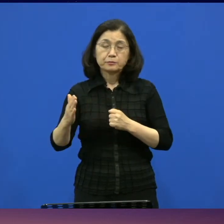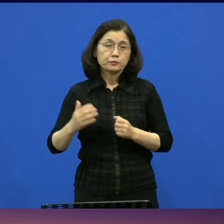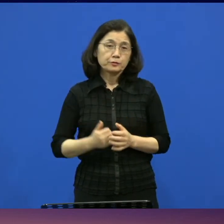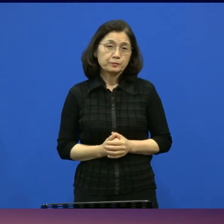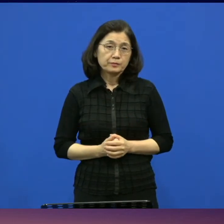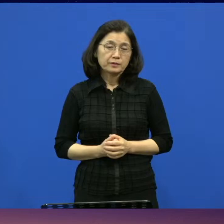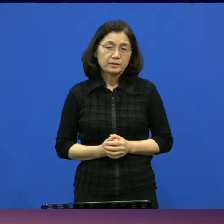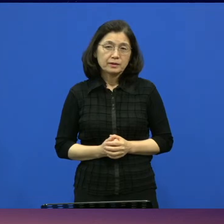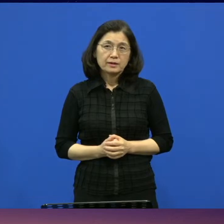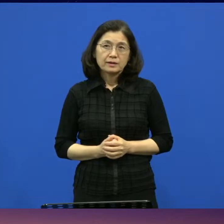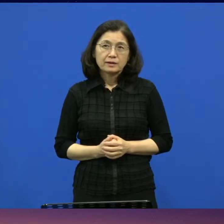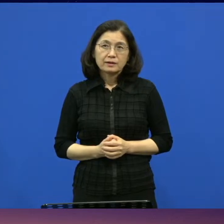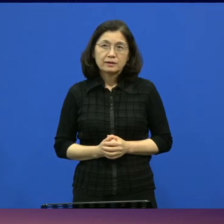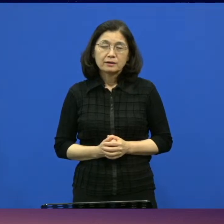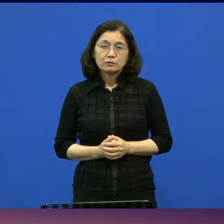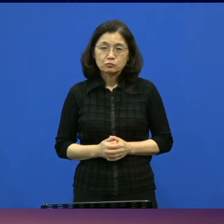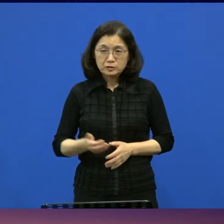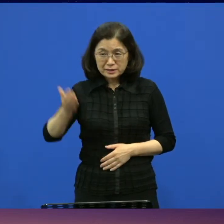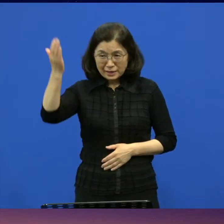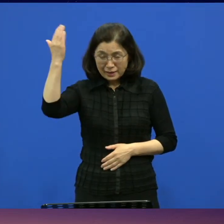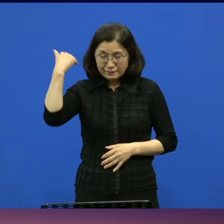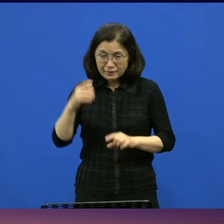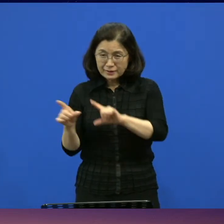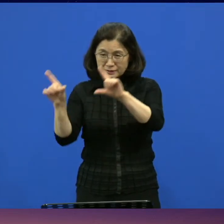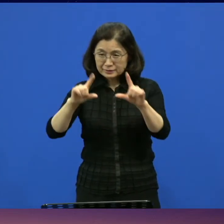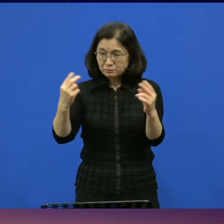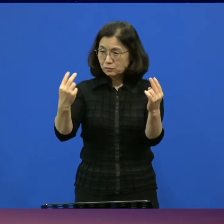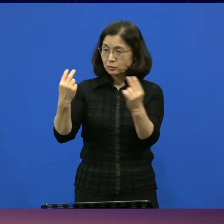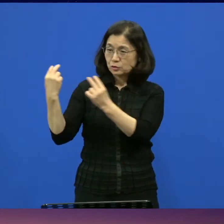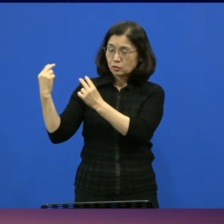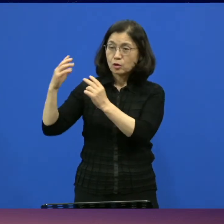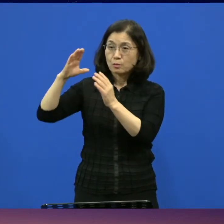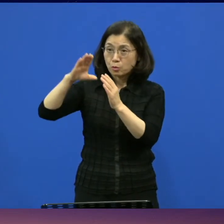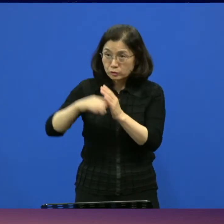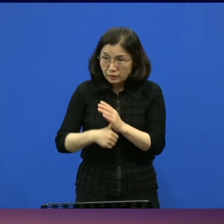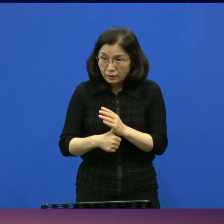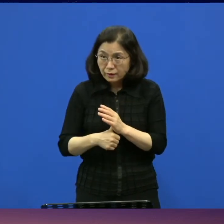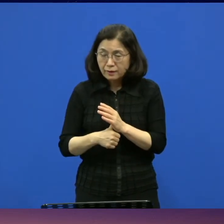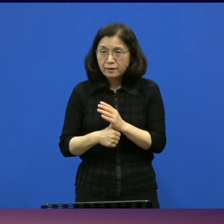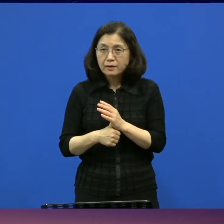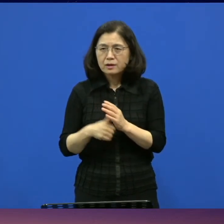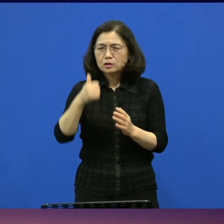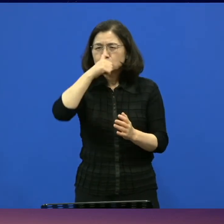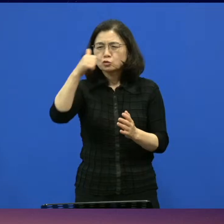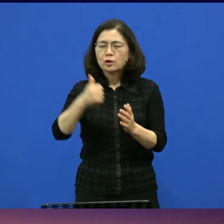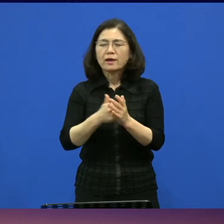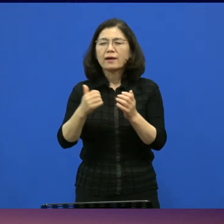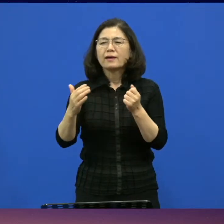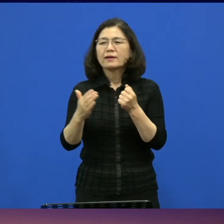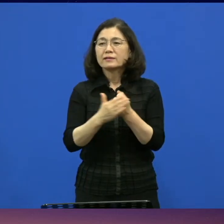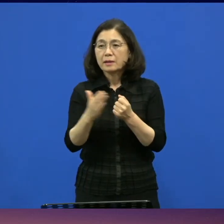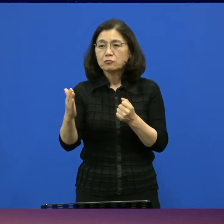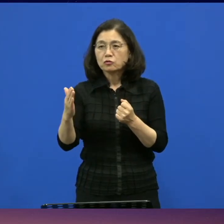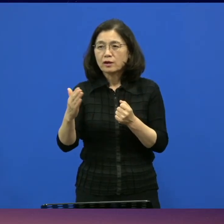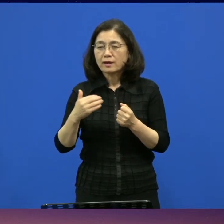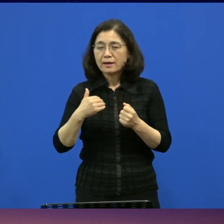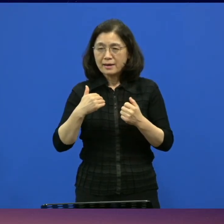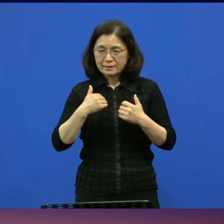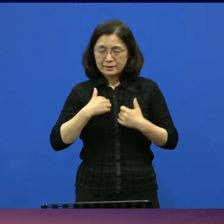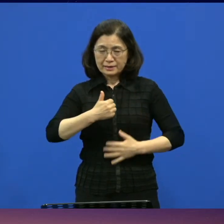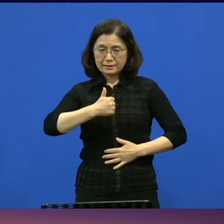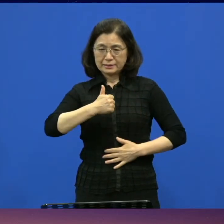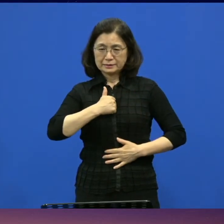여러분 우리 이전의 삶에 그랬습니다. 우리가 우리 자신을 곱게 보지 못했어요. 죄로 인해서 우리의 자아상이 깨어져 버렸기 때문에